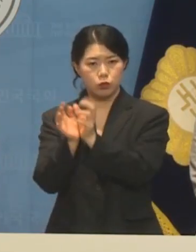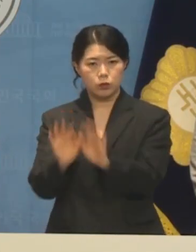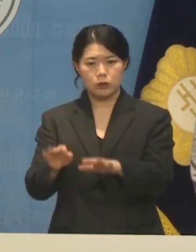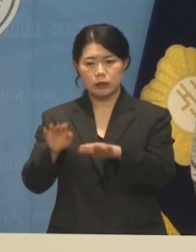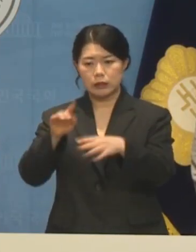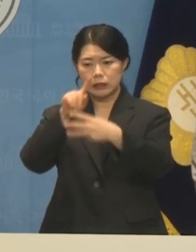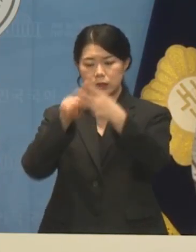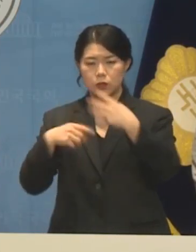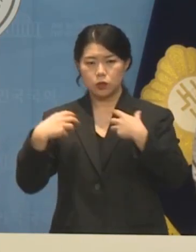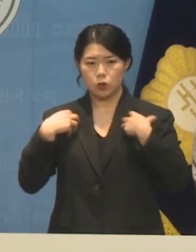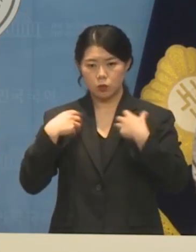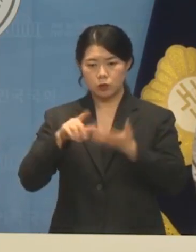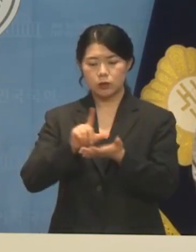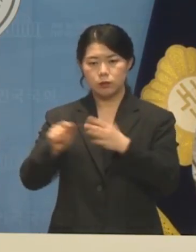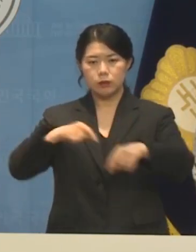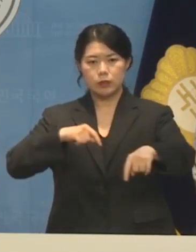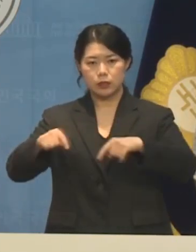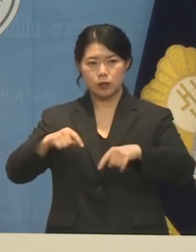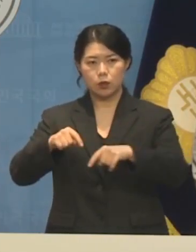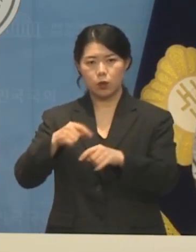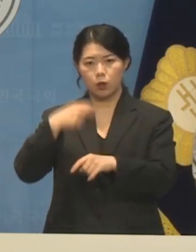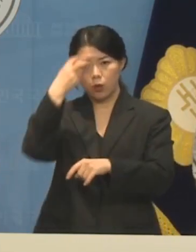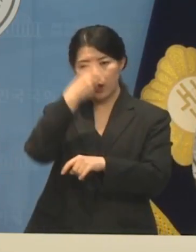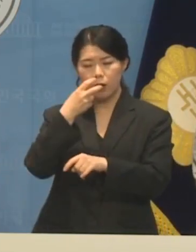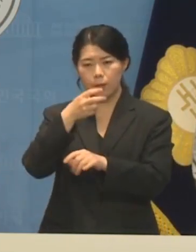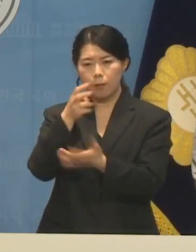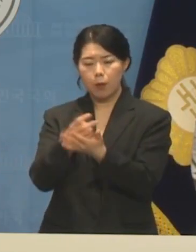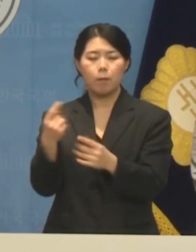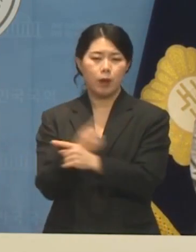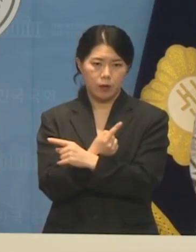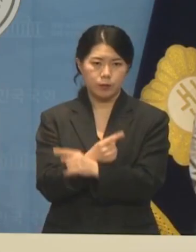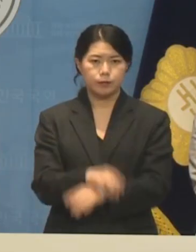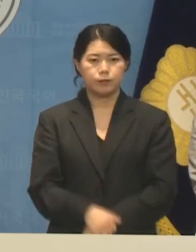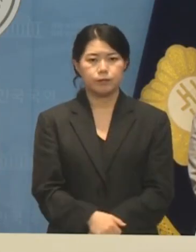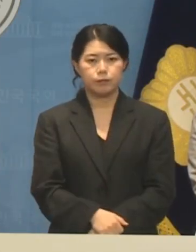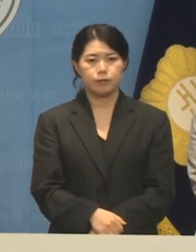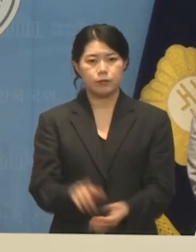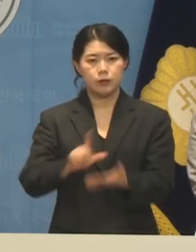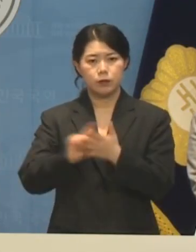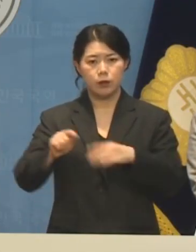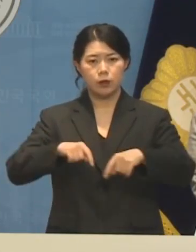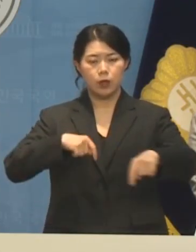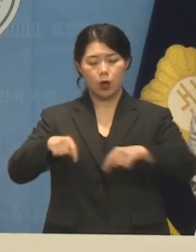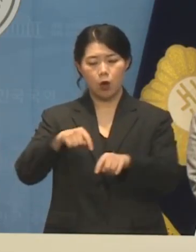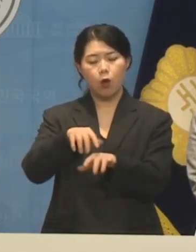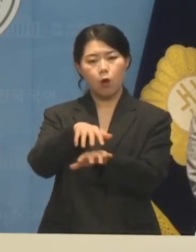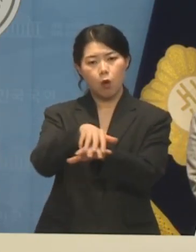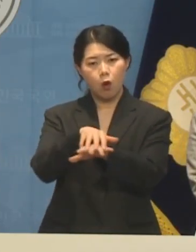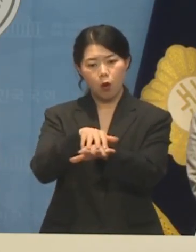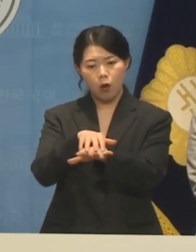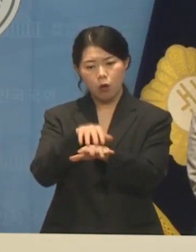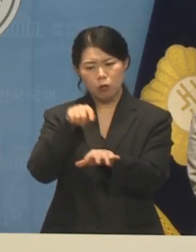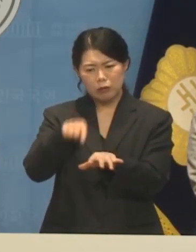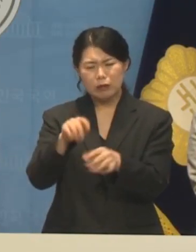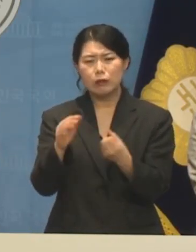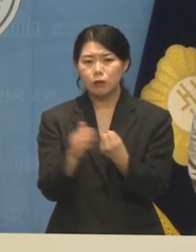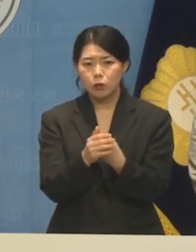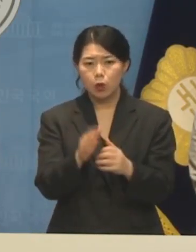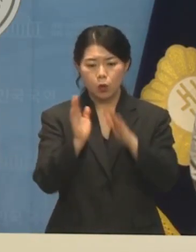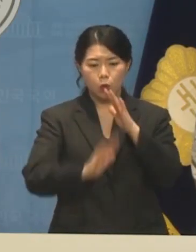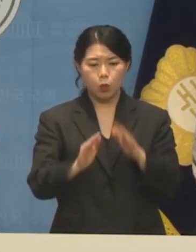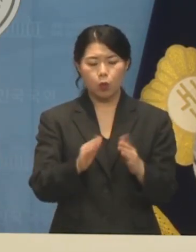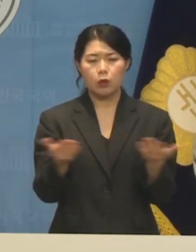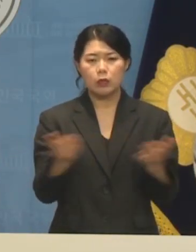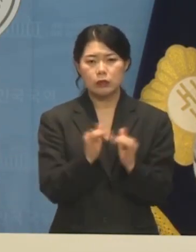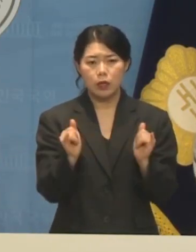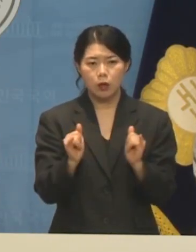윤석열 정부의 지방자치단체 조직관리지침 개정하라. 지방자치단체 조직관리지침으로 인하여 공공부문